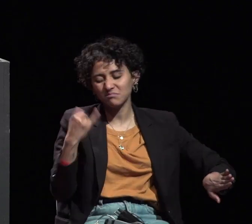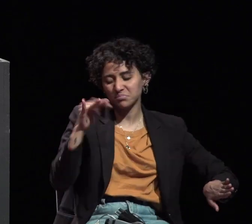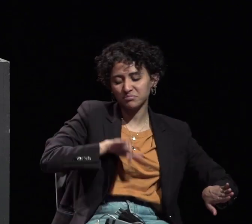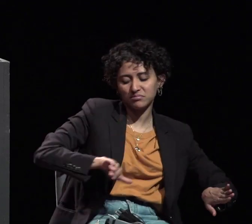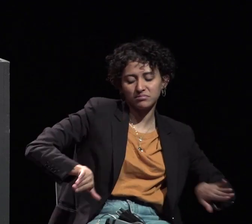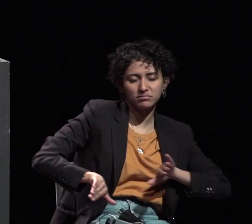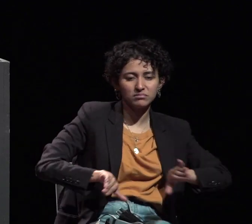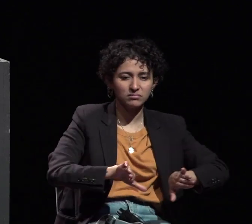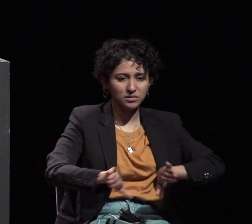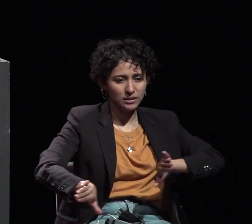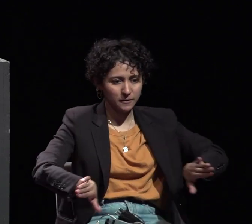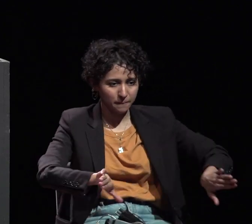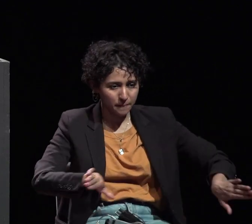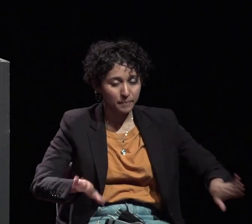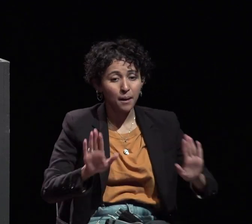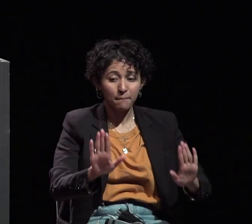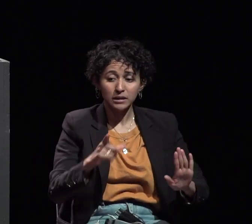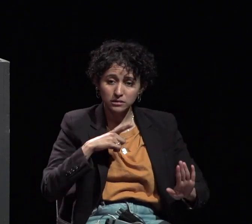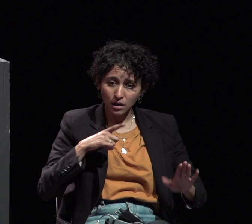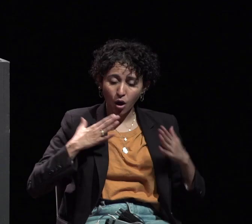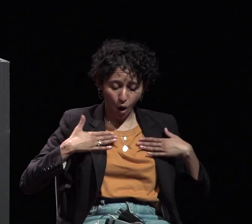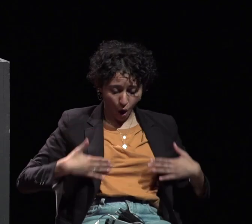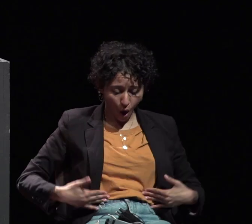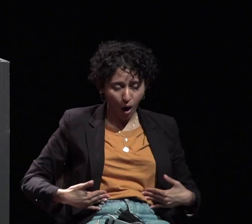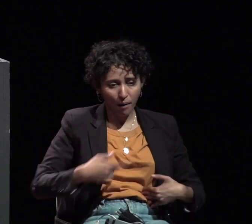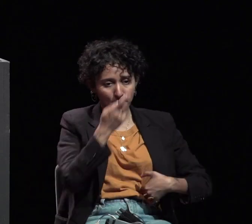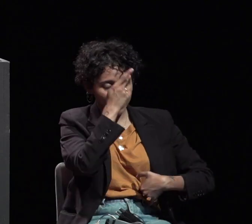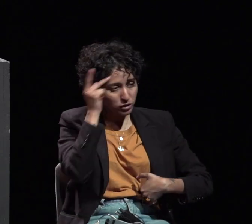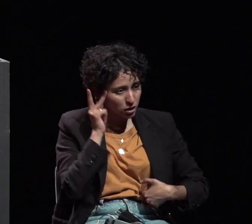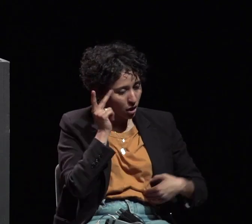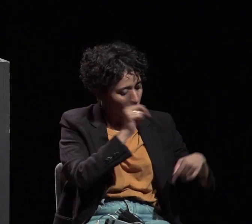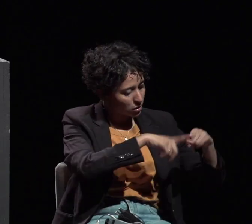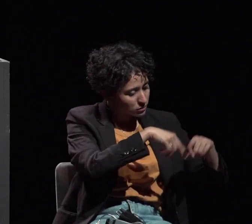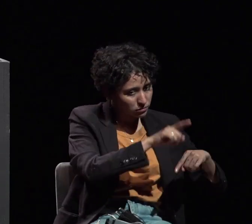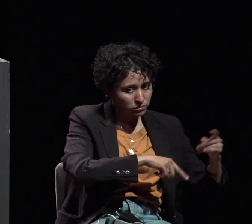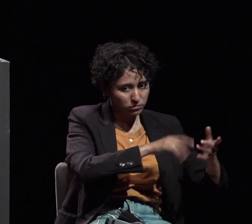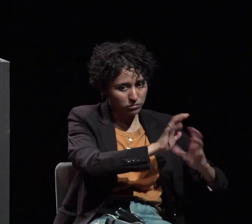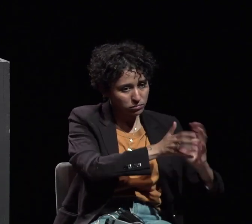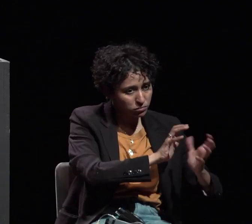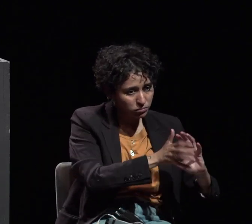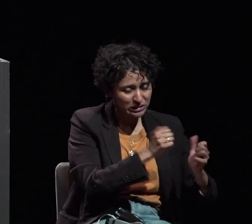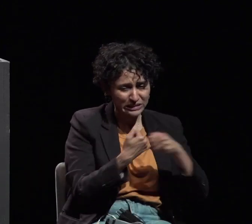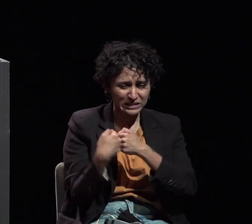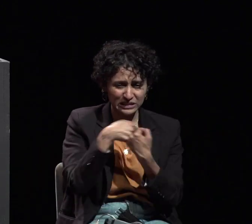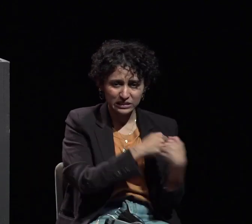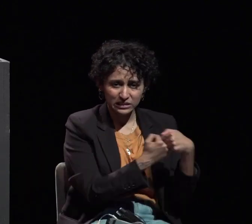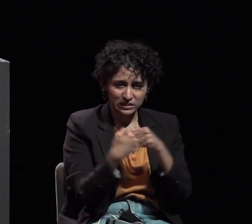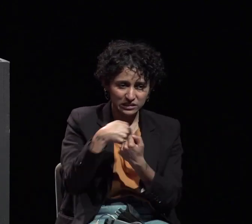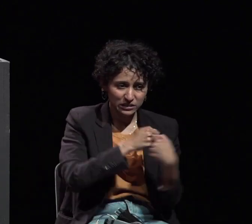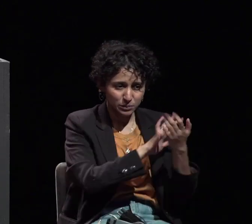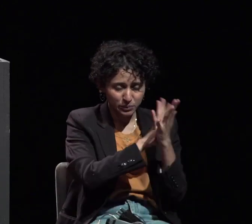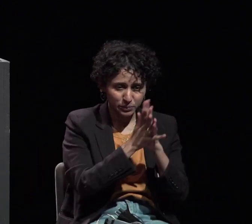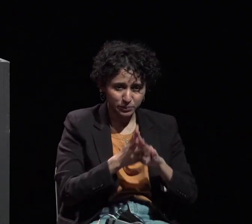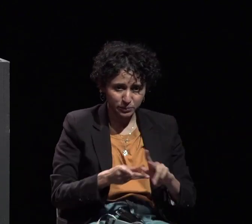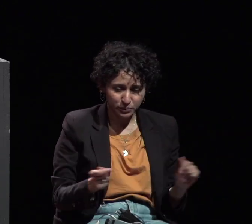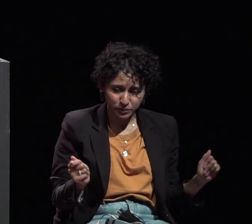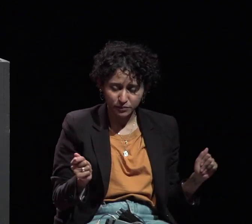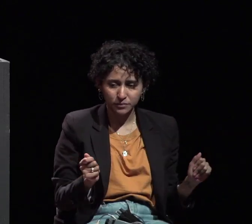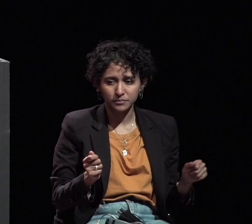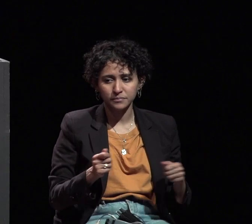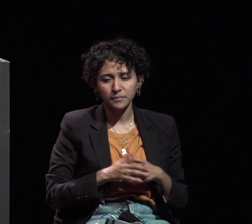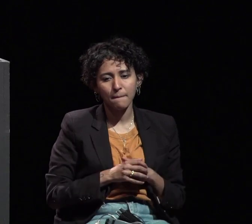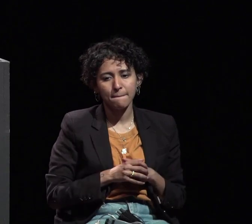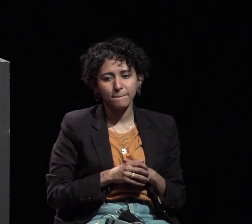relação que fazem corpos, pessoas, conceitos e materialidades colapsarem uns nos outros através dos mais distintos e originais processos. As